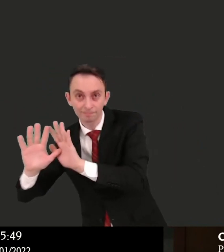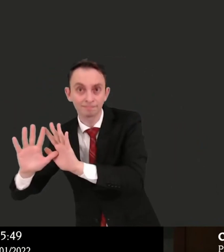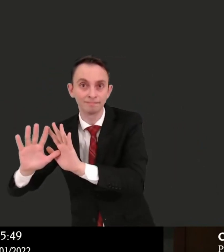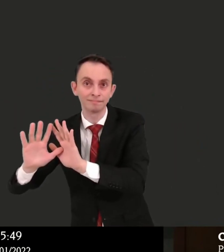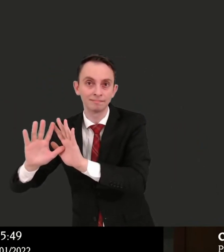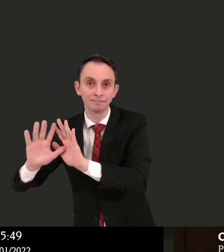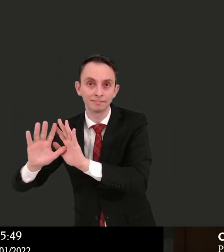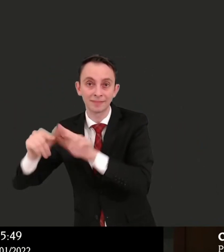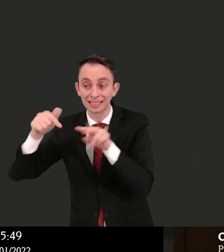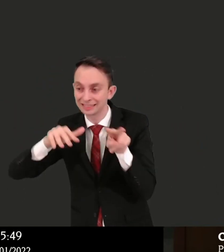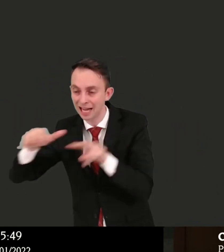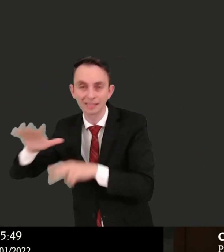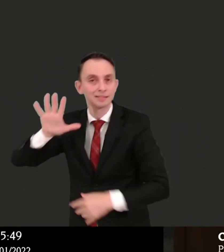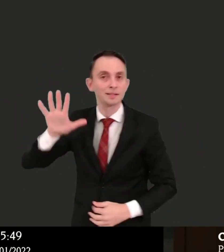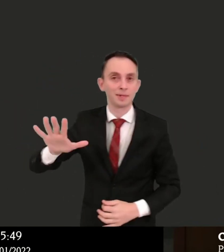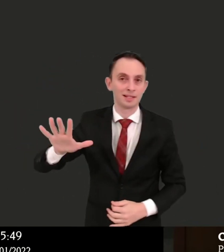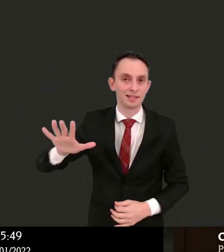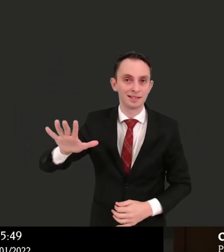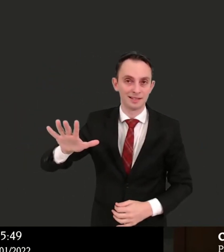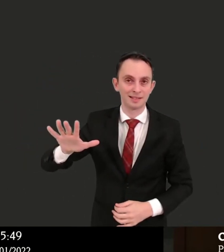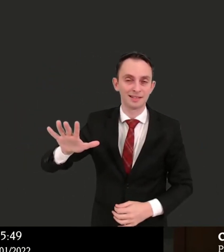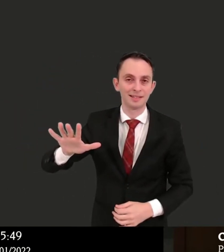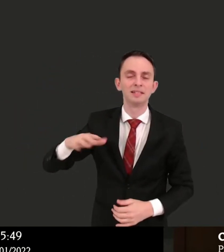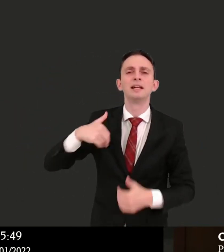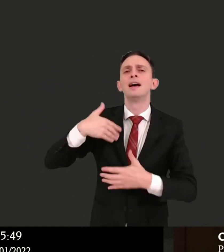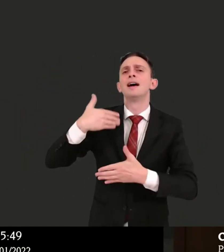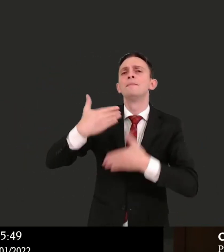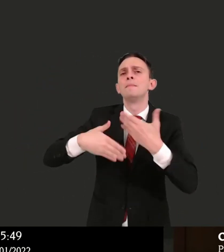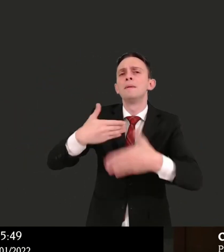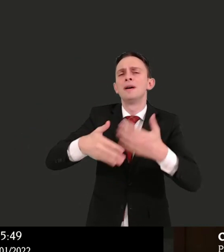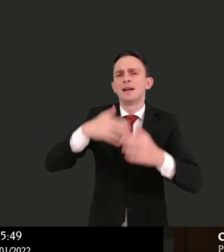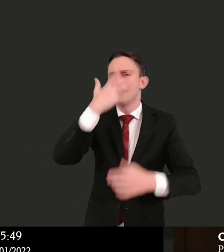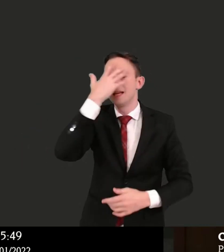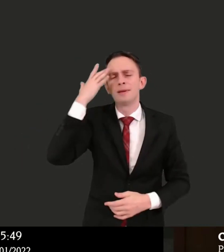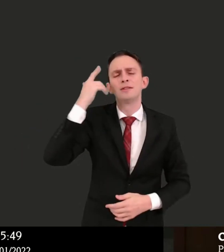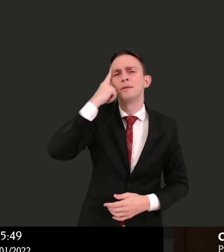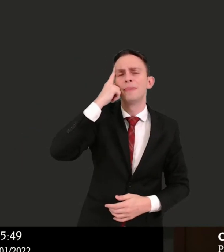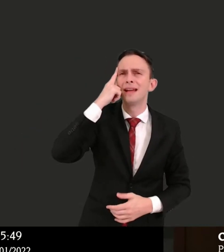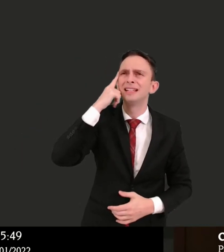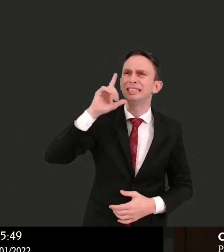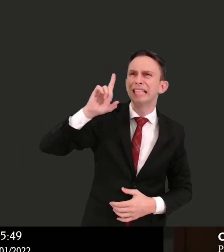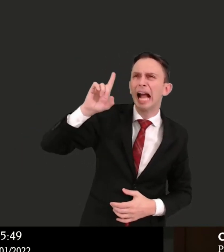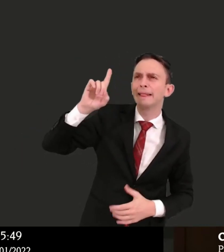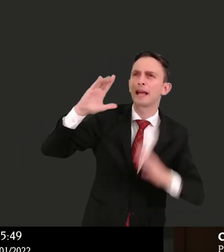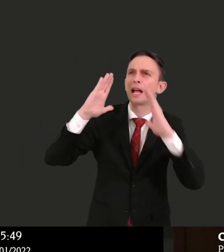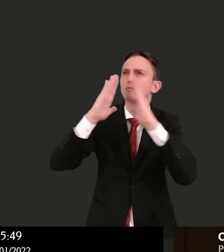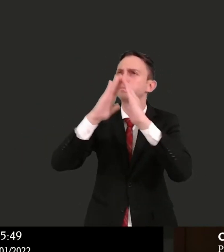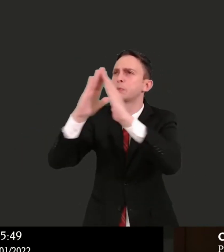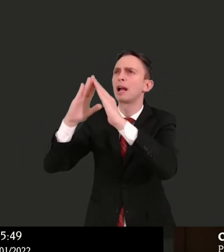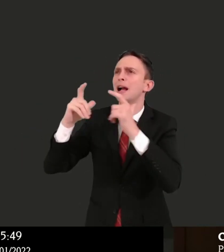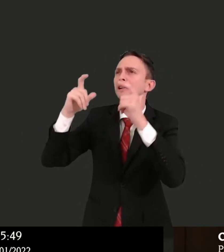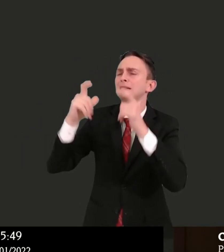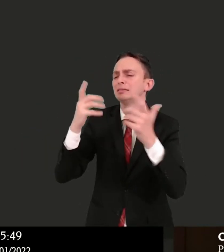para si mesmo, onde será que Deus fez a morada dele? Lá naquele alto tão excelente, e nós morando aqui em